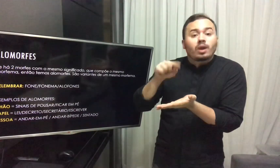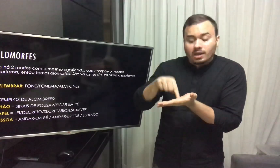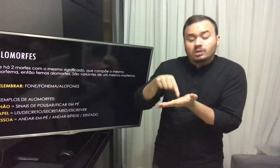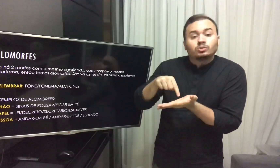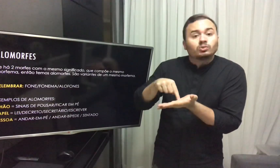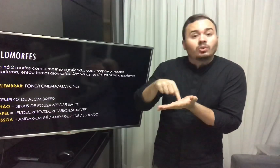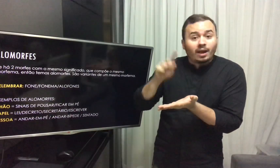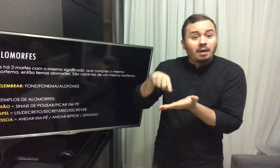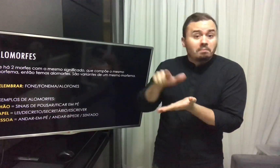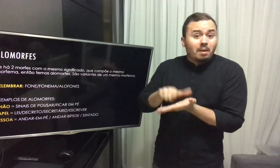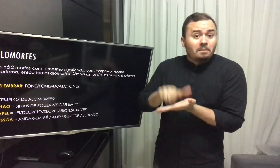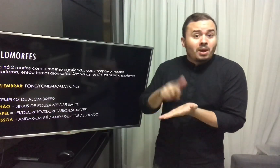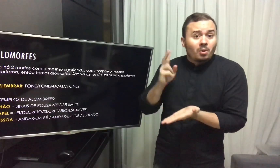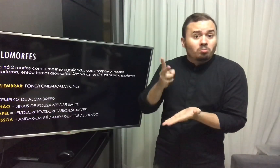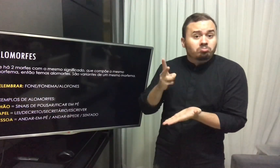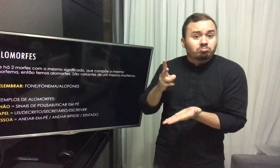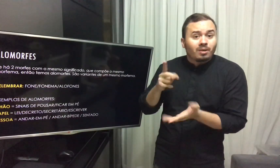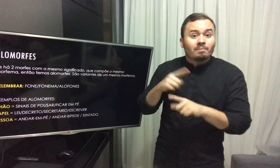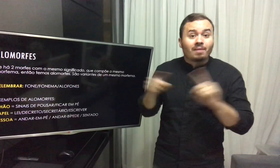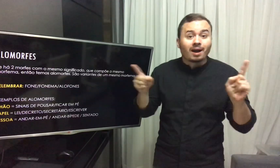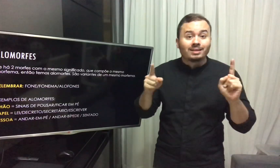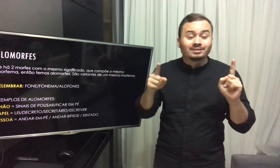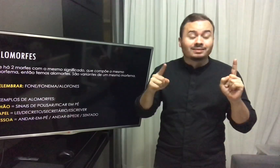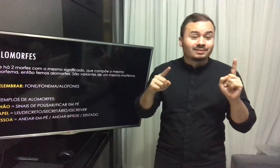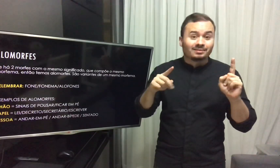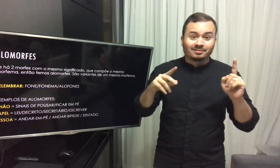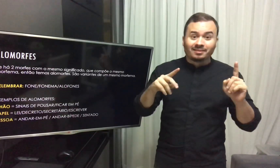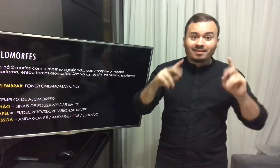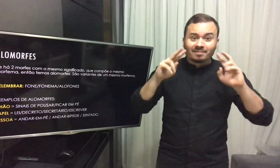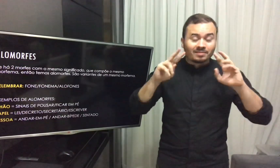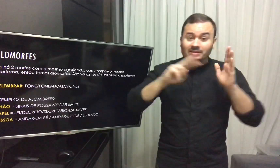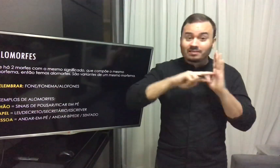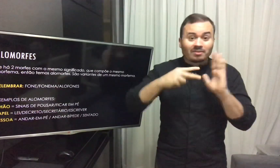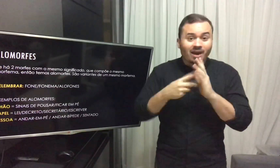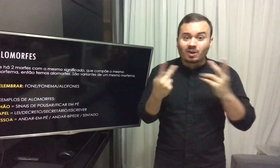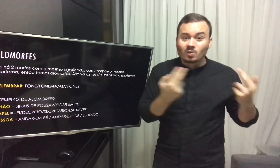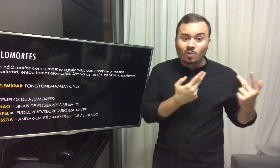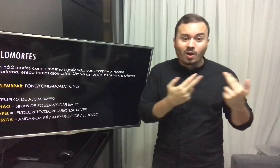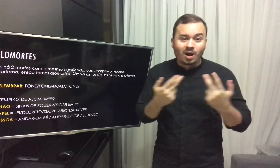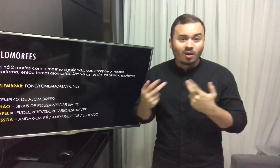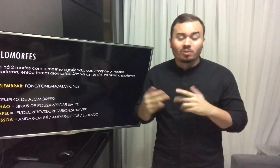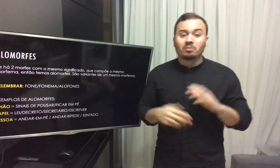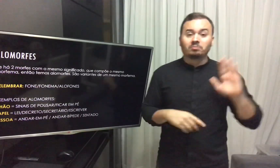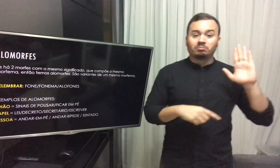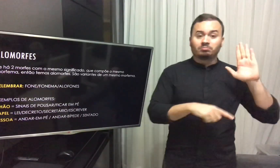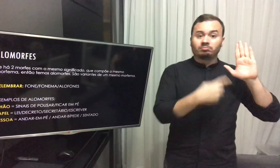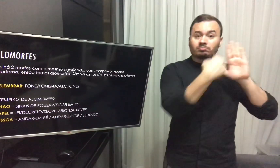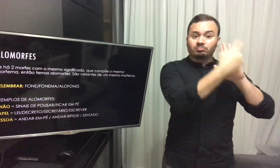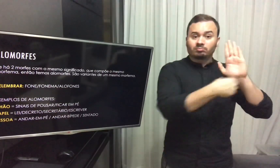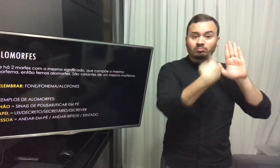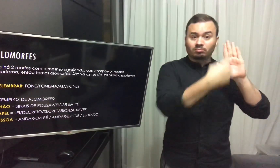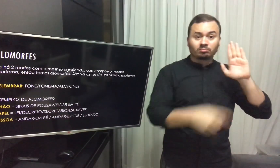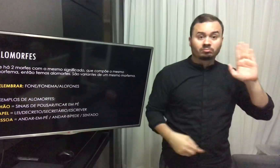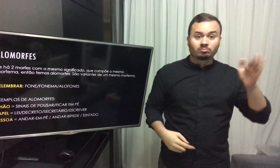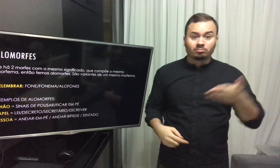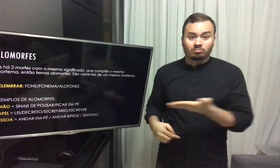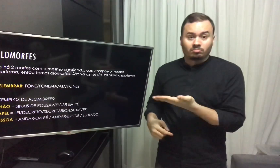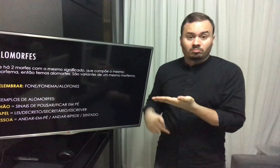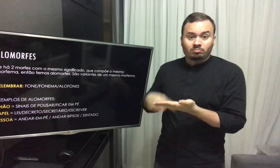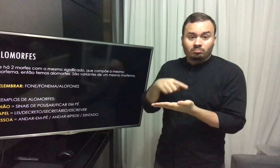secretário. O que acontece? Esse morfema se mantém de diferentes formas, mas o significado é o mesmo. Às vezes eu faço assim, às